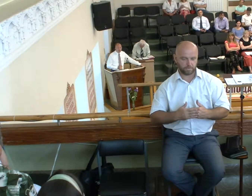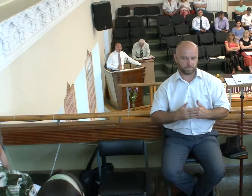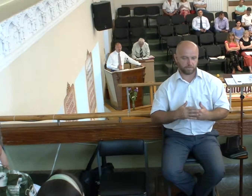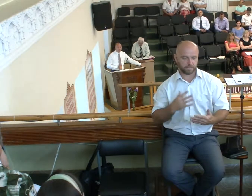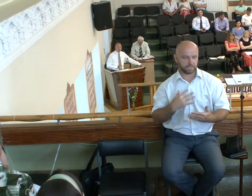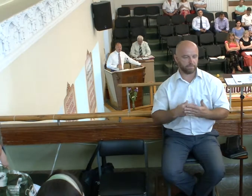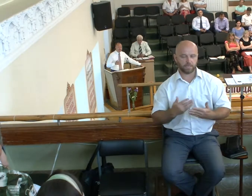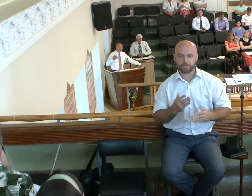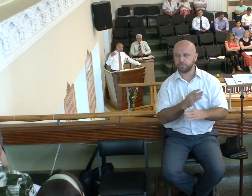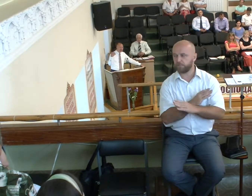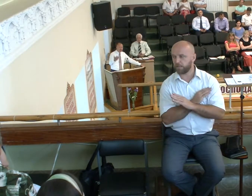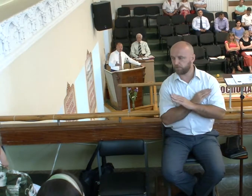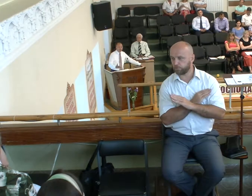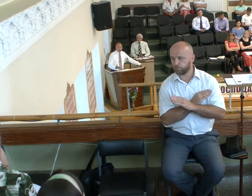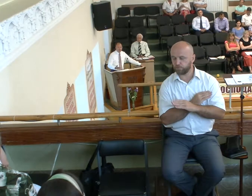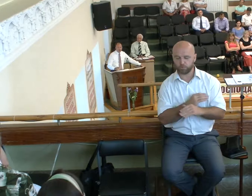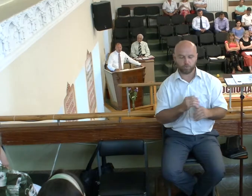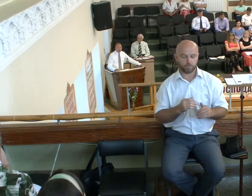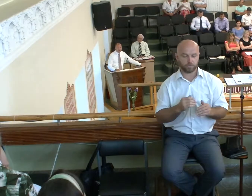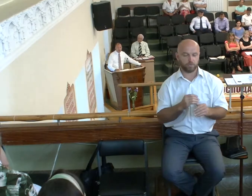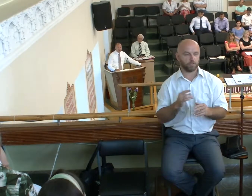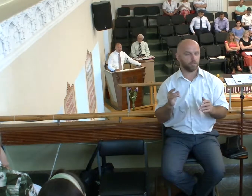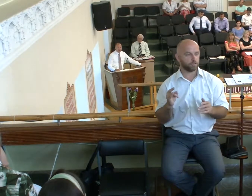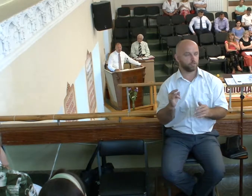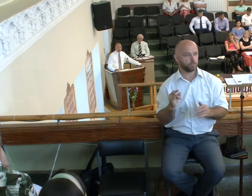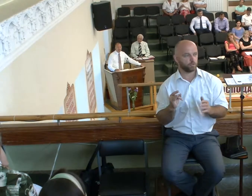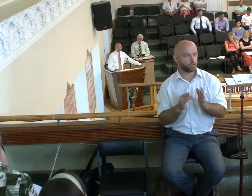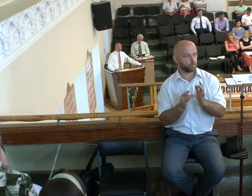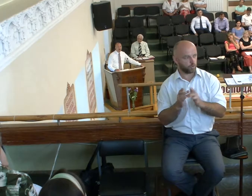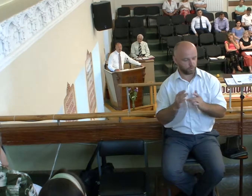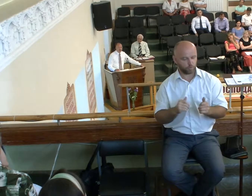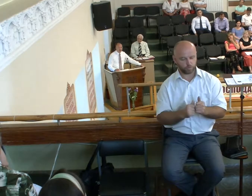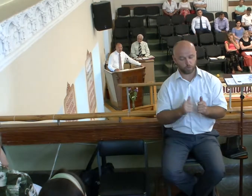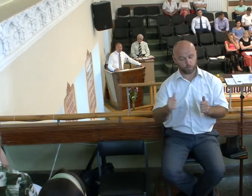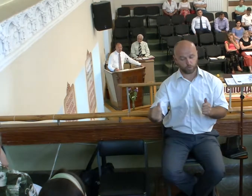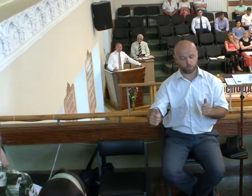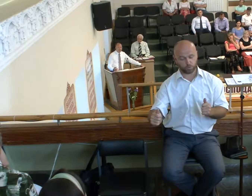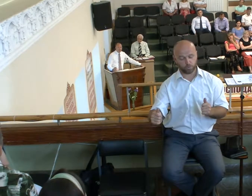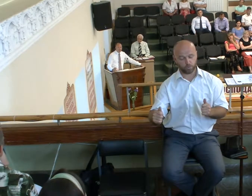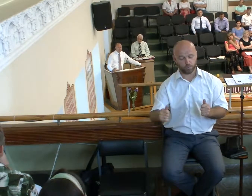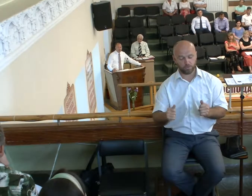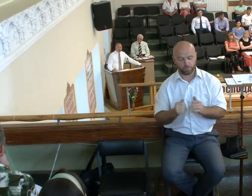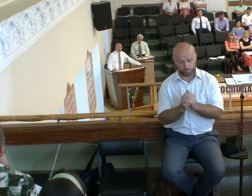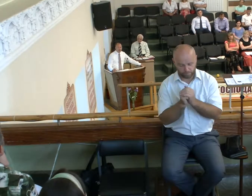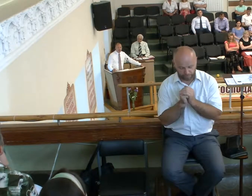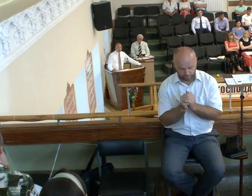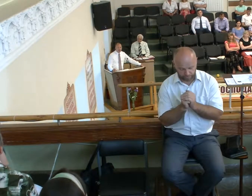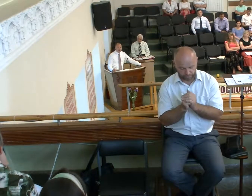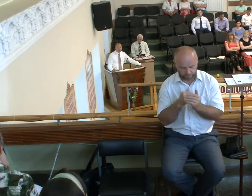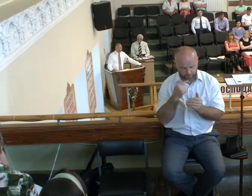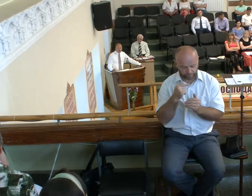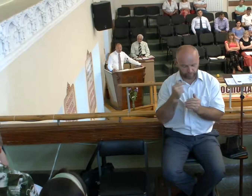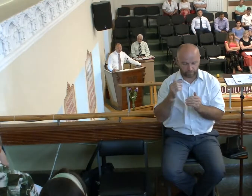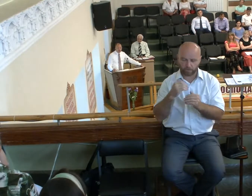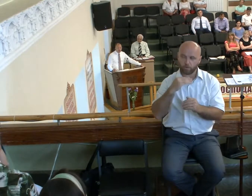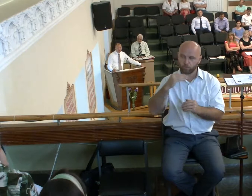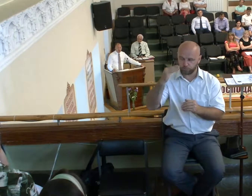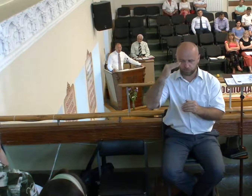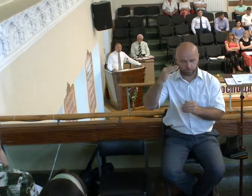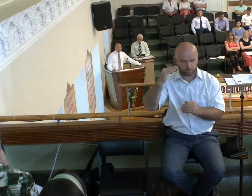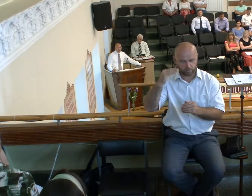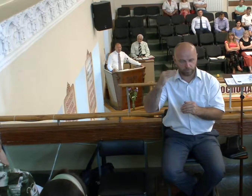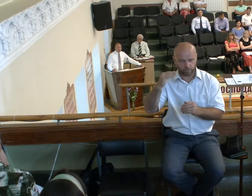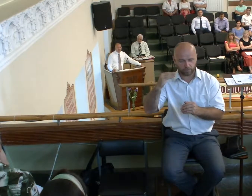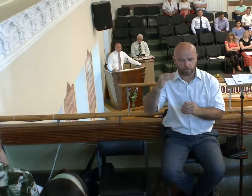своих учеников, на расстояние брошенного камня, преклонил колени и молился, говоря: «Отче,